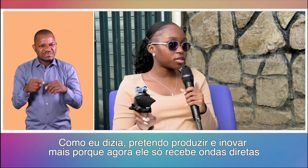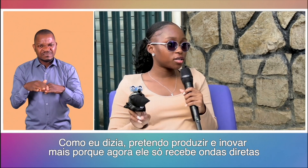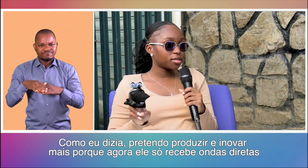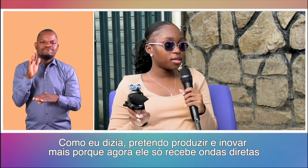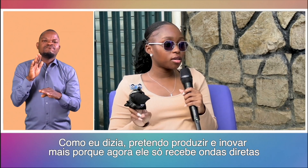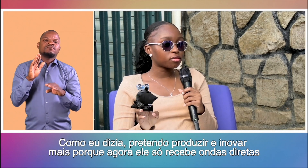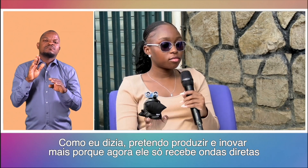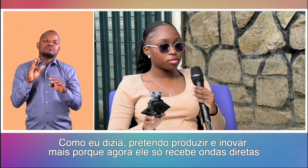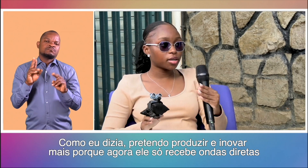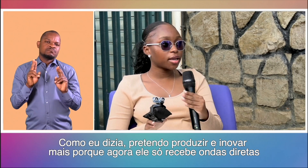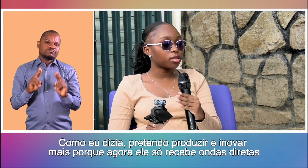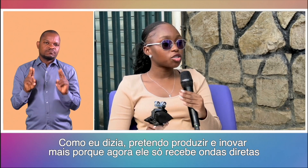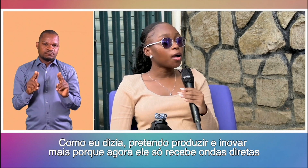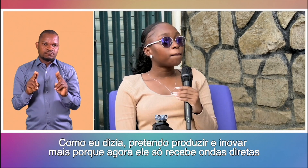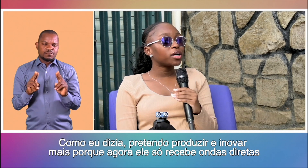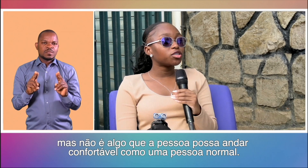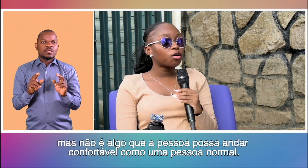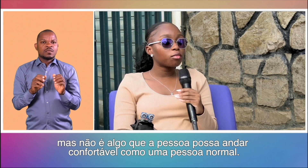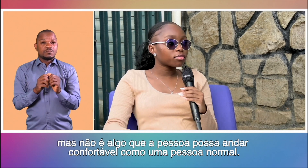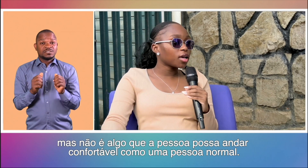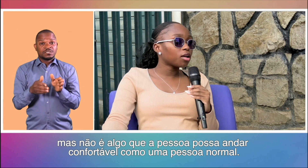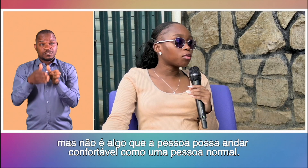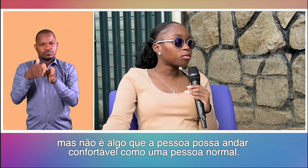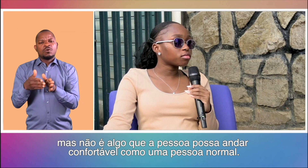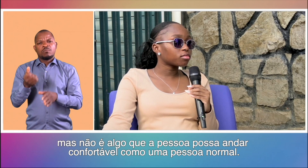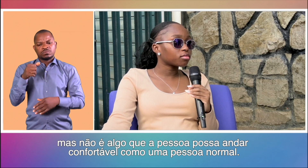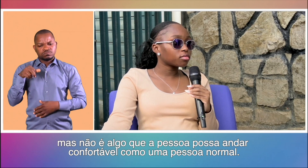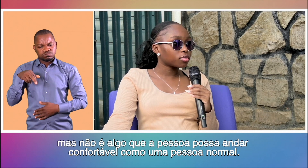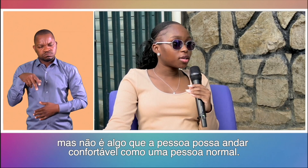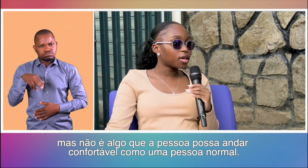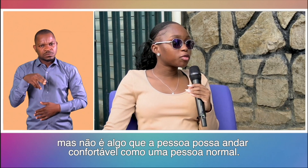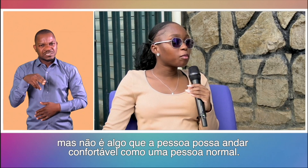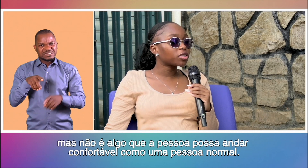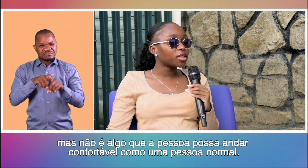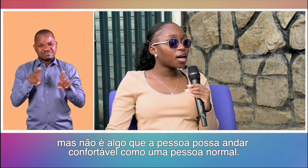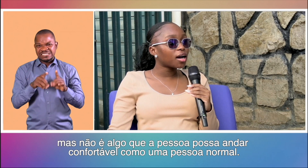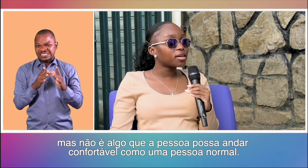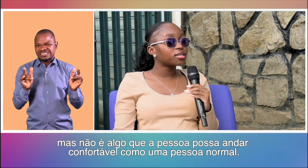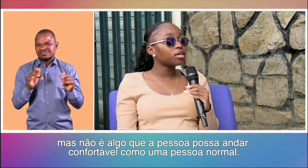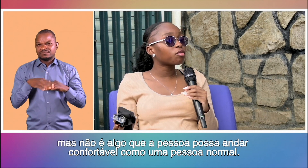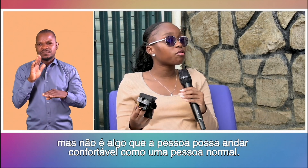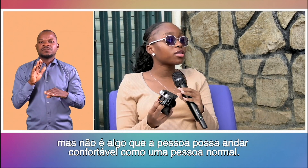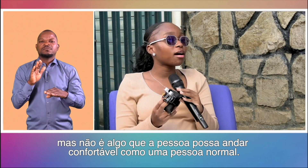ondas assim diretas, mas não é algo que a pessoa pode andar assim